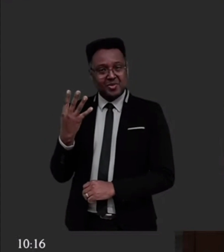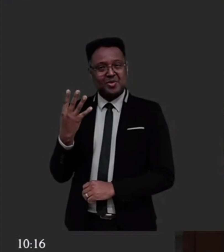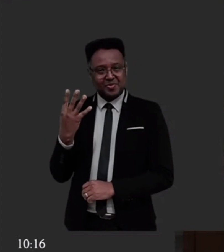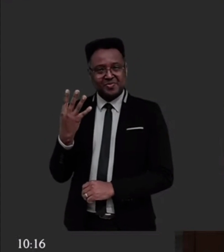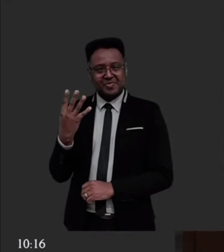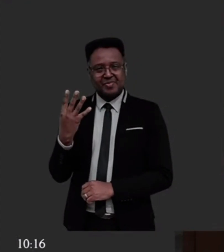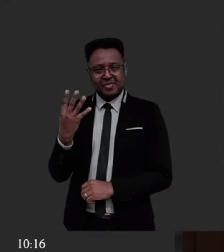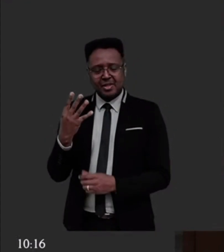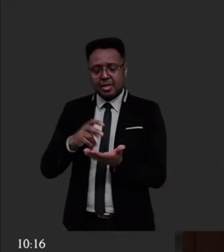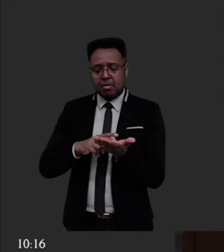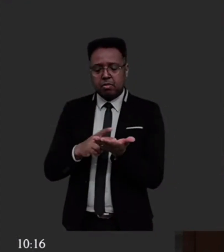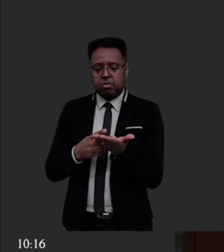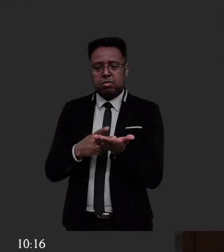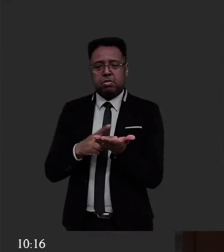de